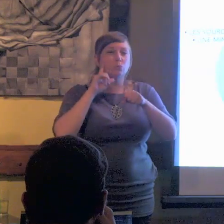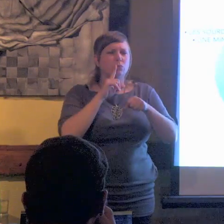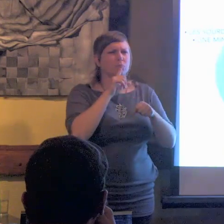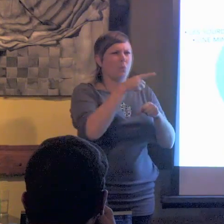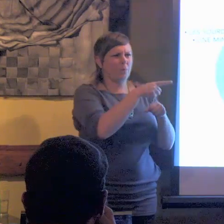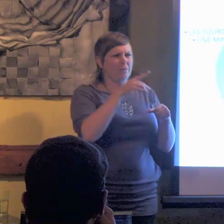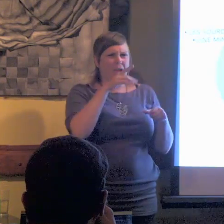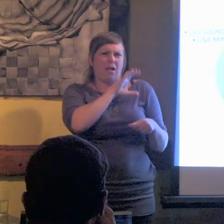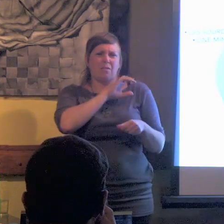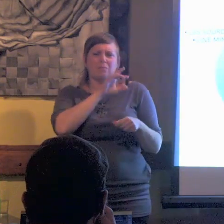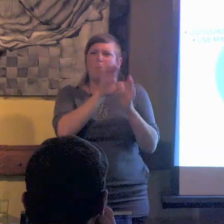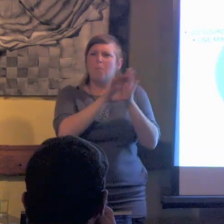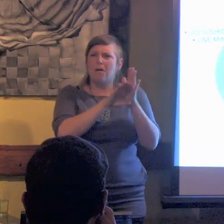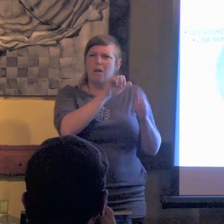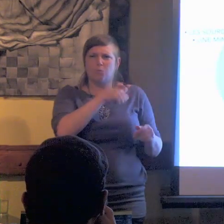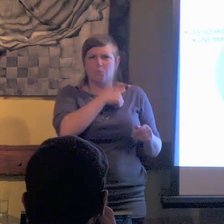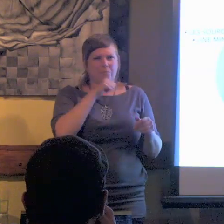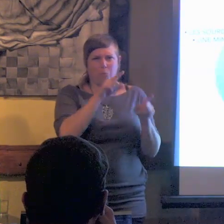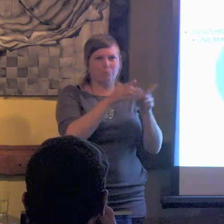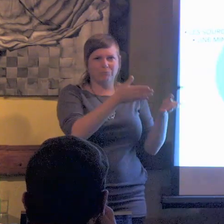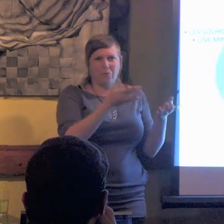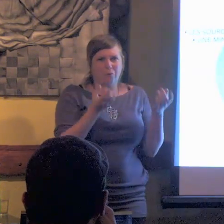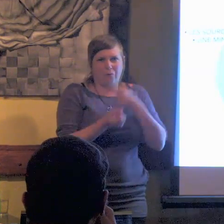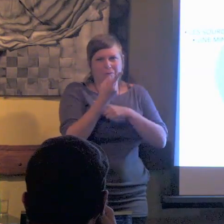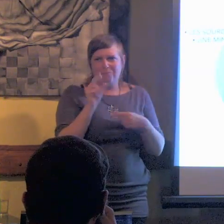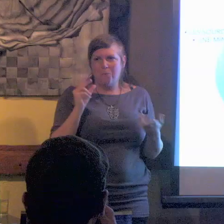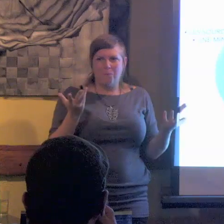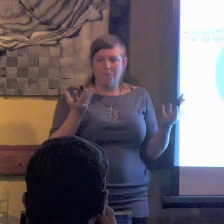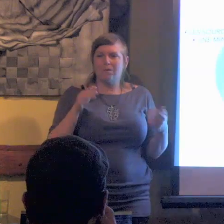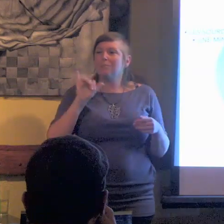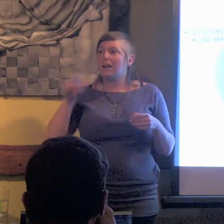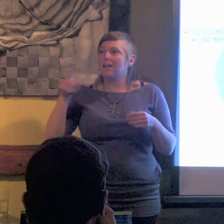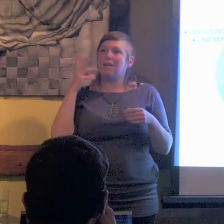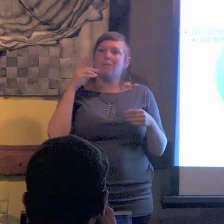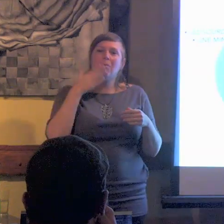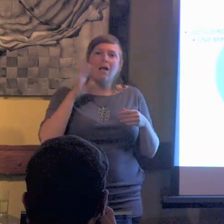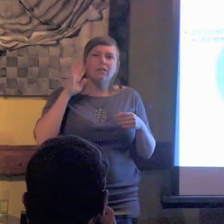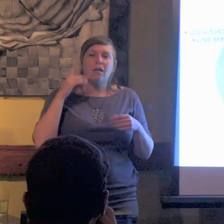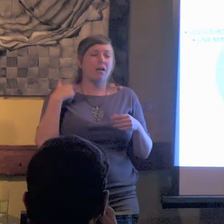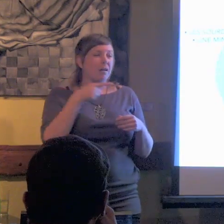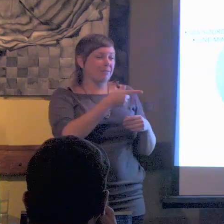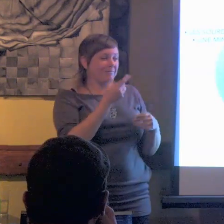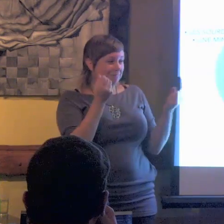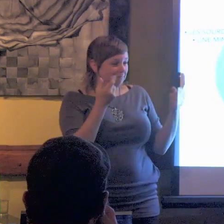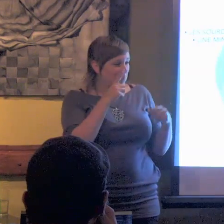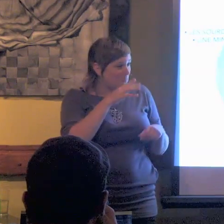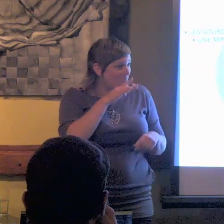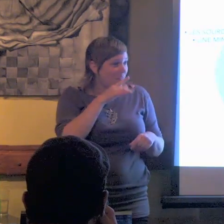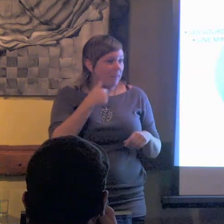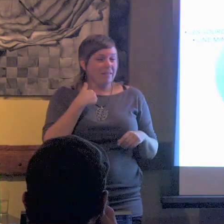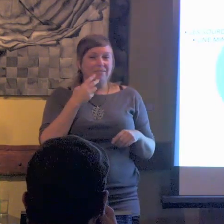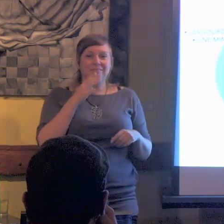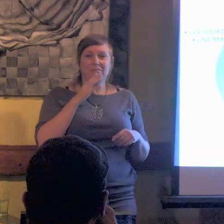eu d'audisme, si la Terre entière, en fait, était toute composée de personnes sourdes ou entendantes, il n'y aurait aucun de ces